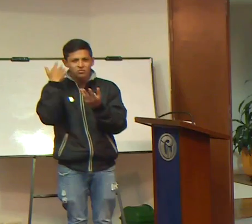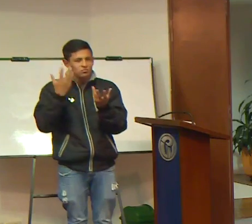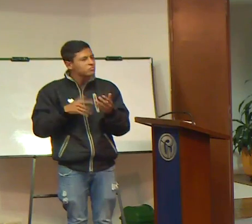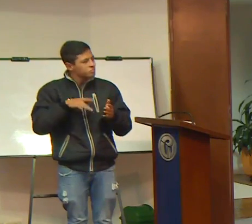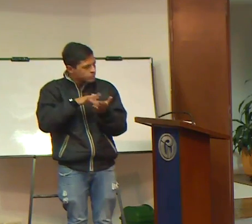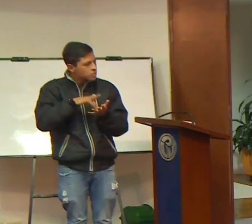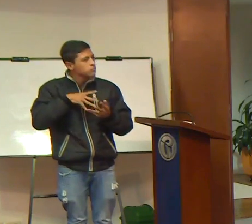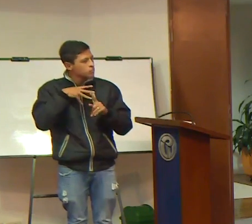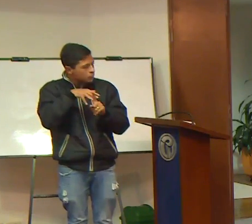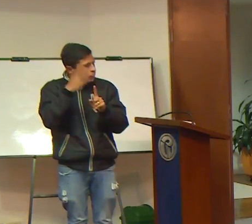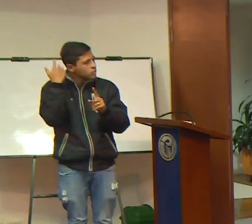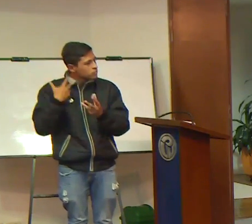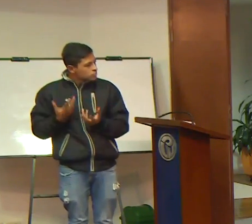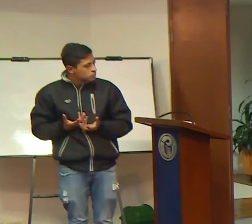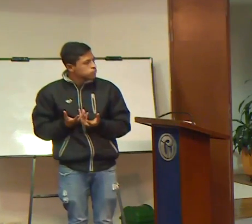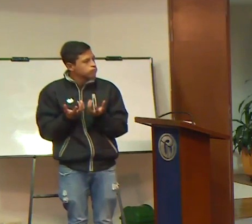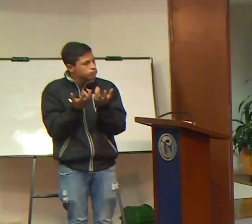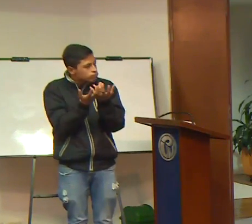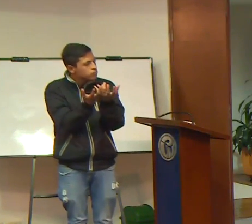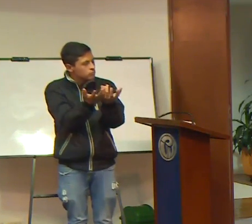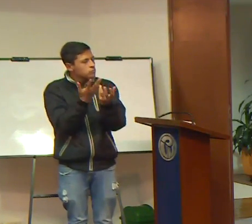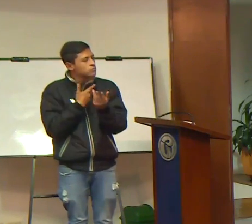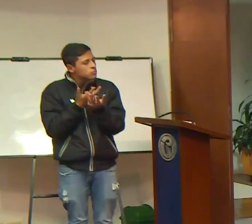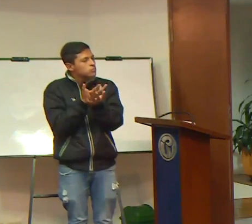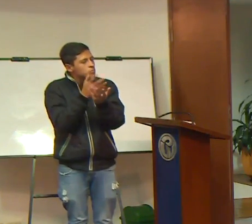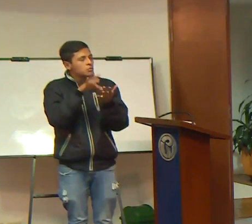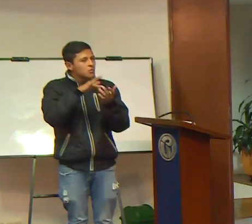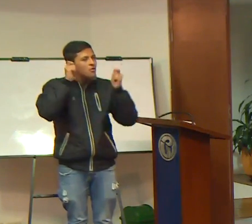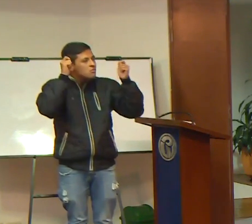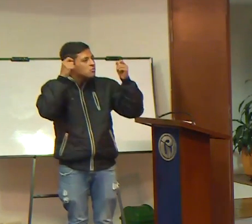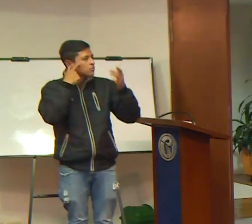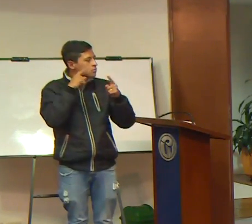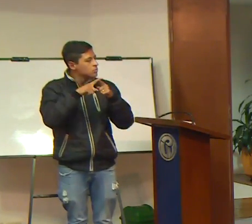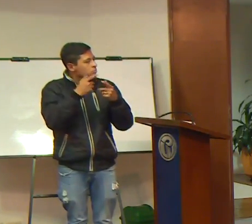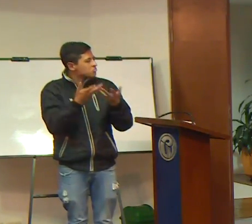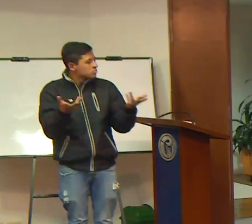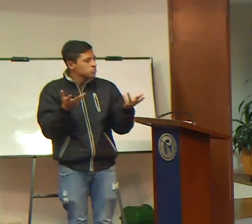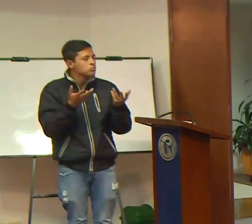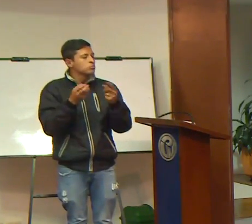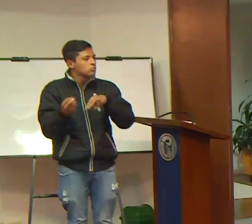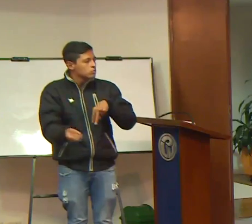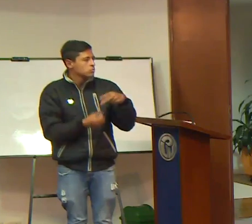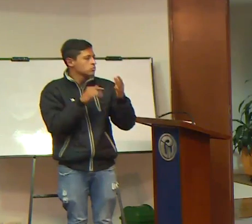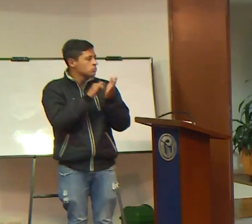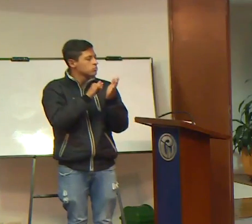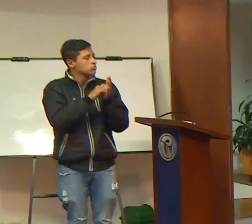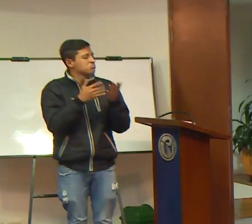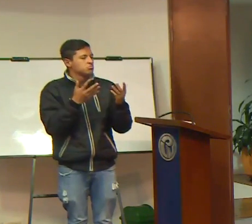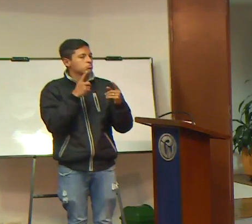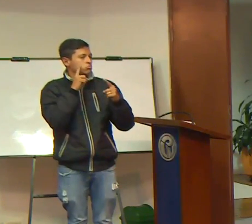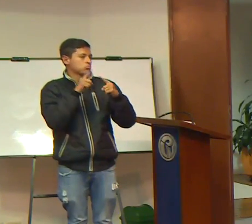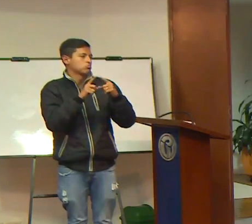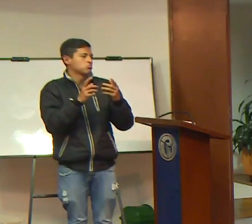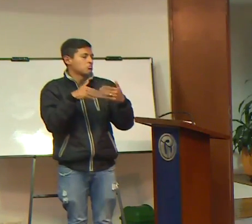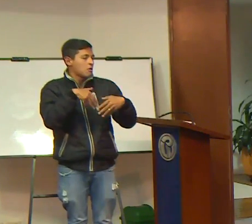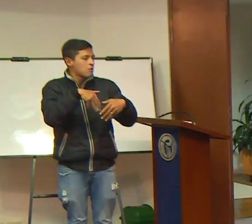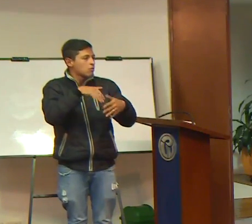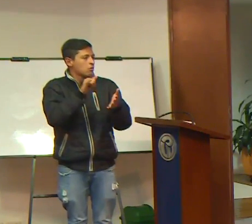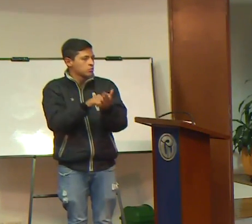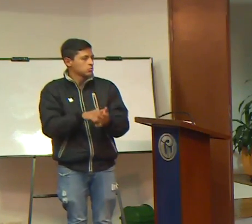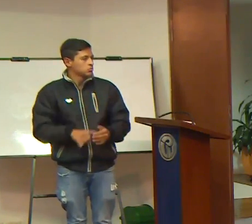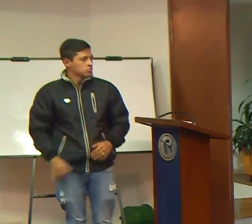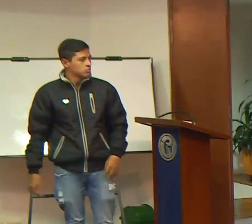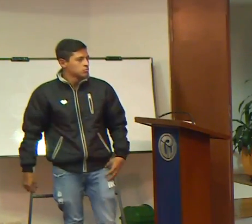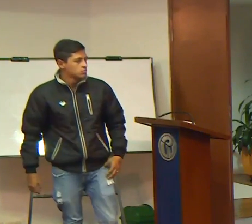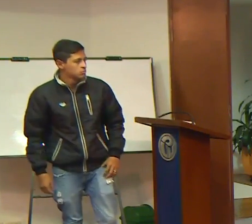algunos participantes o bueno, miembros del equipo de Manos y Pensamiento estuvimos allí participando por